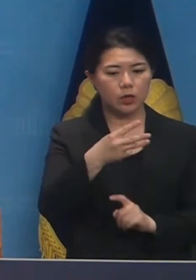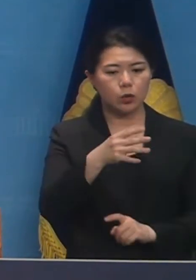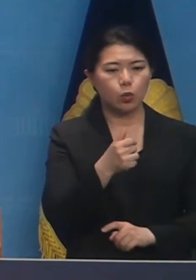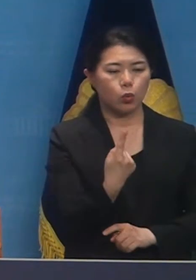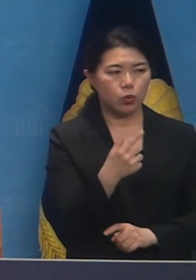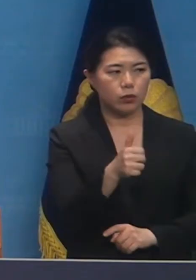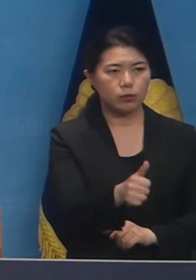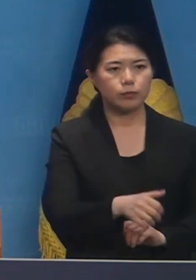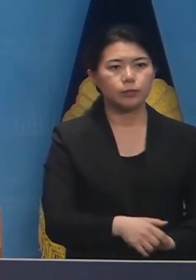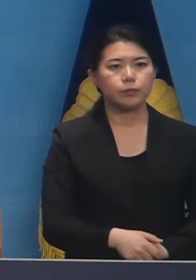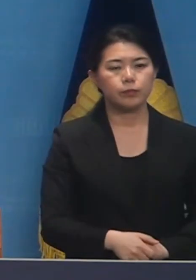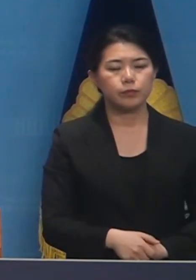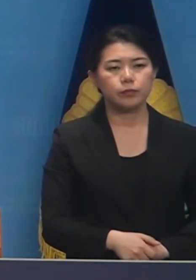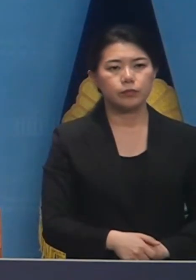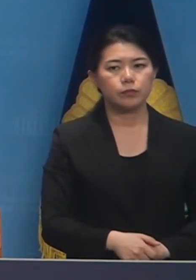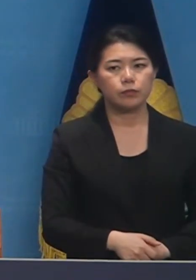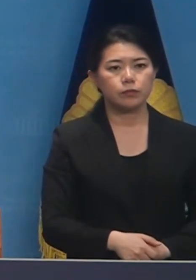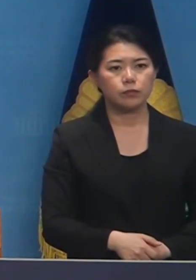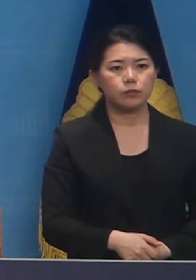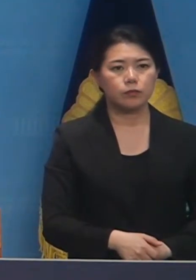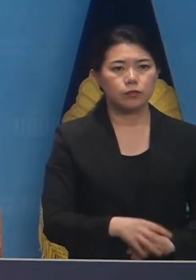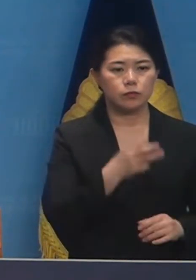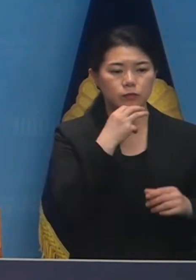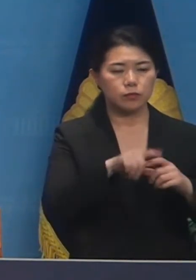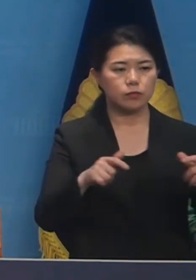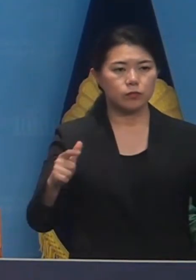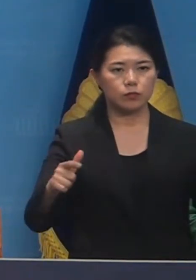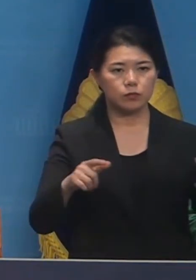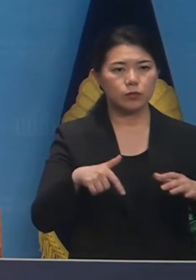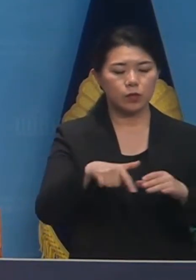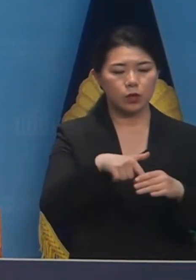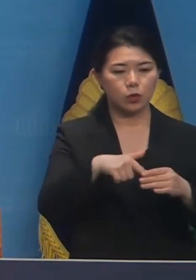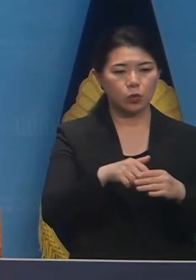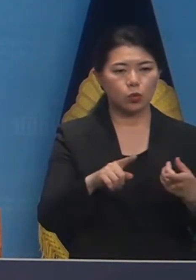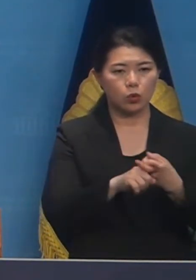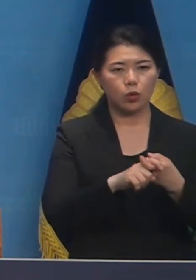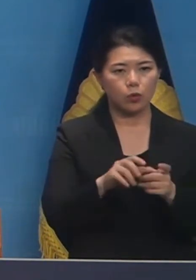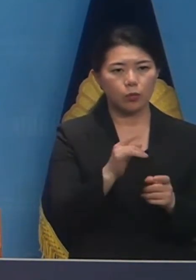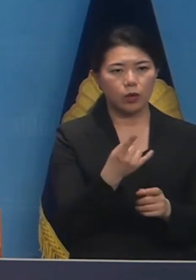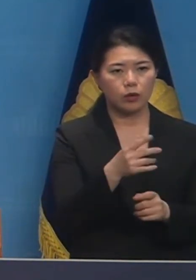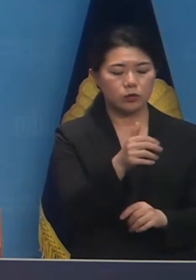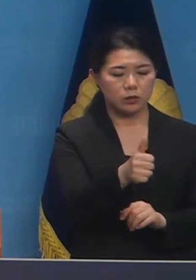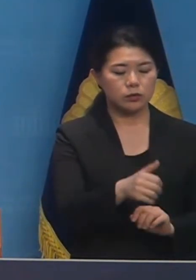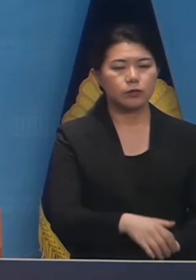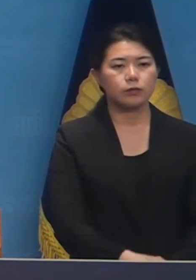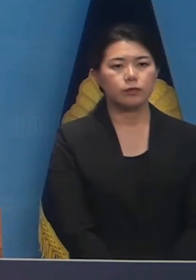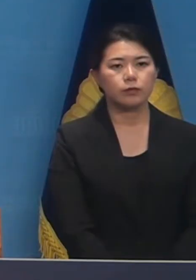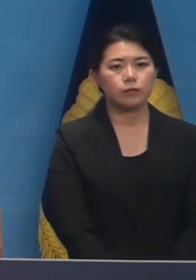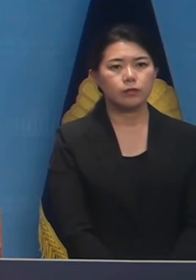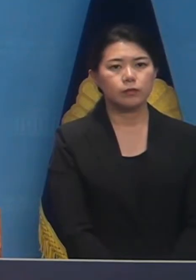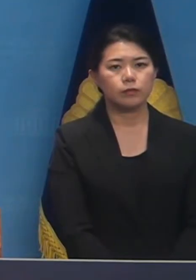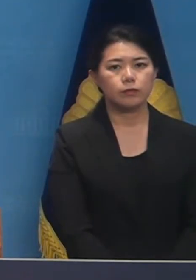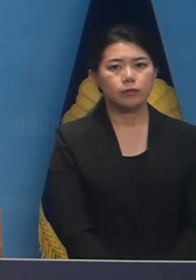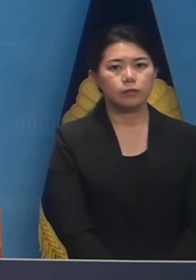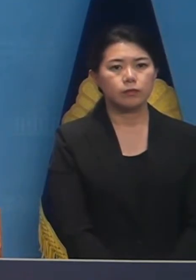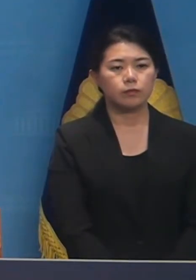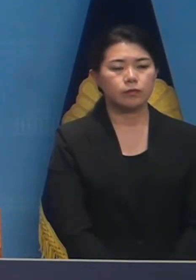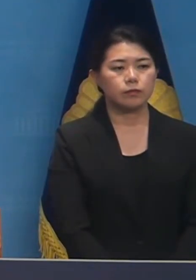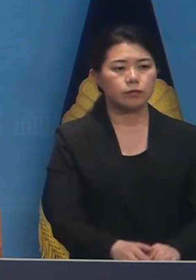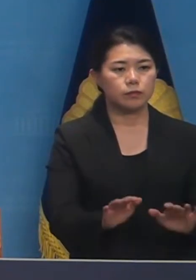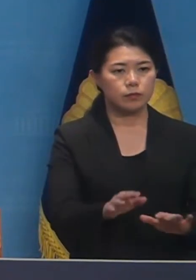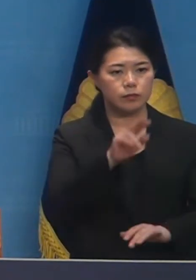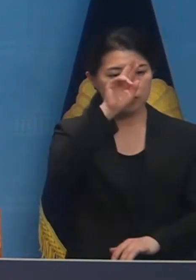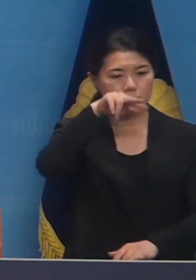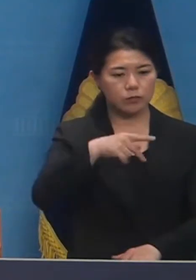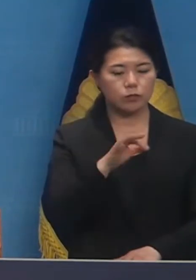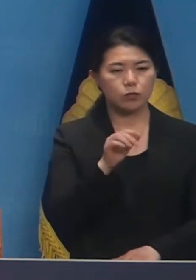오셨습니다. 그리고 또 수도권 기독교 총연합회 서요한 기획위원장님 오셨습니다. 지금 저기 계시네요. 그럼